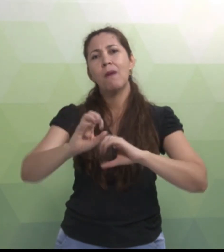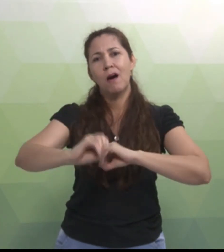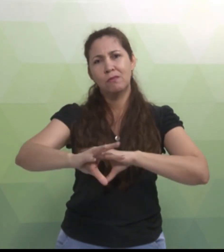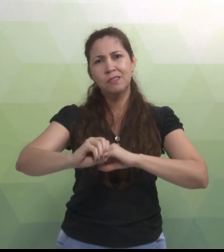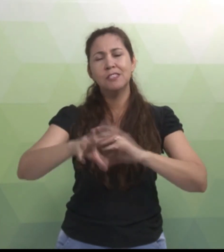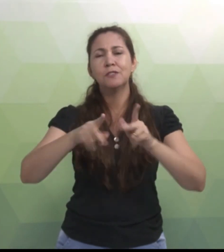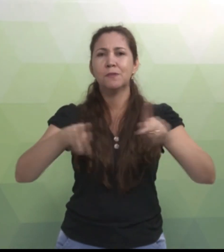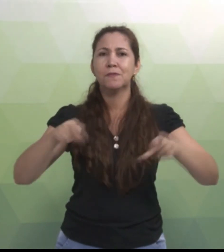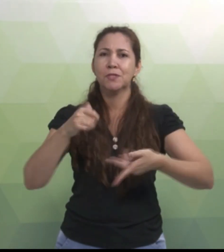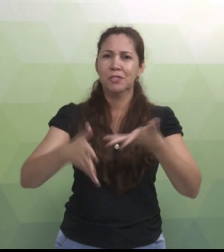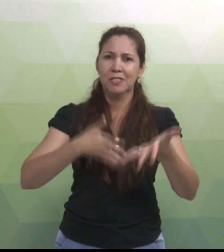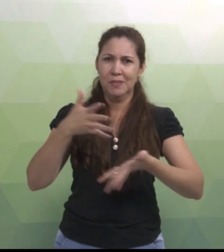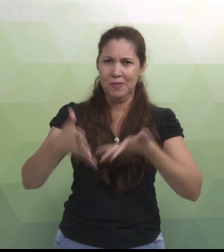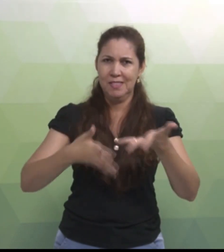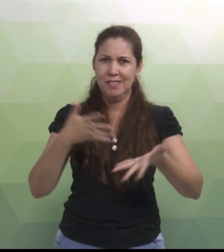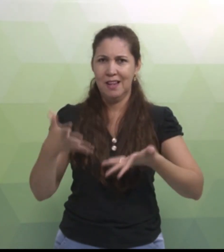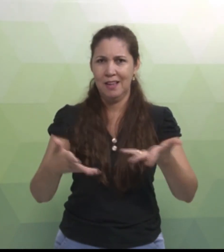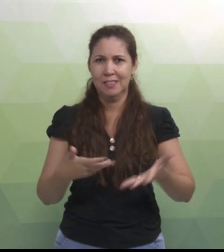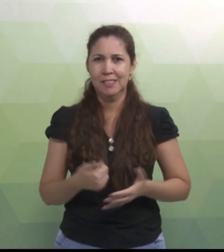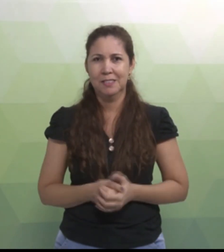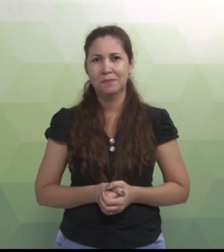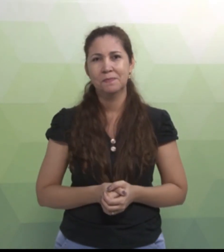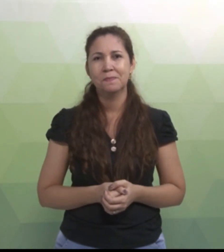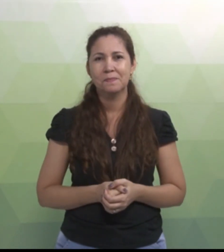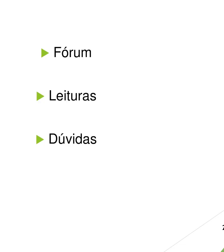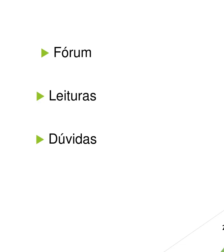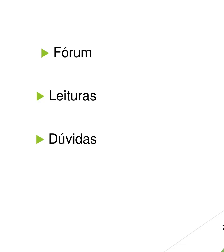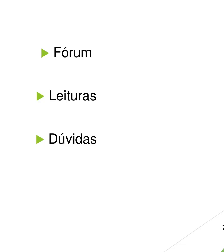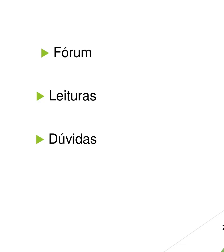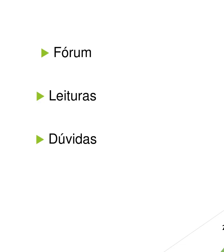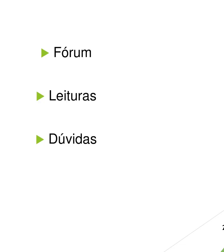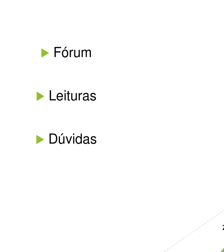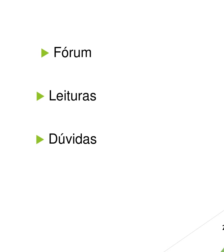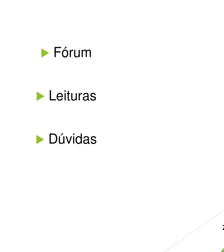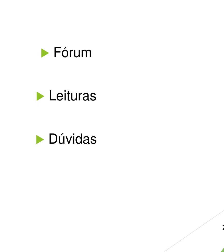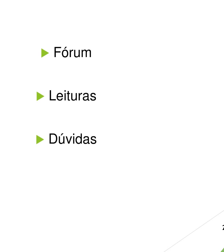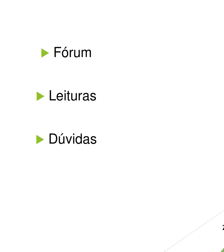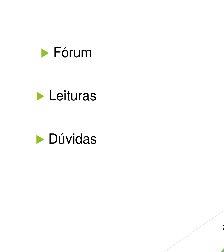foram inseridos no campo de trabalho para o ensino da língua de sinais.